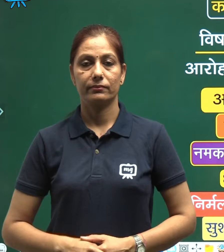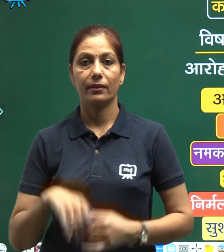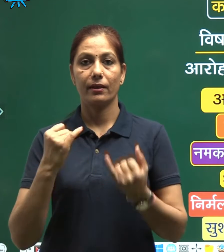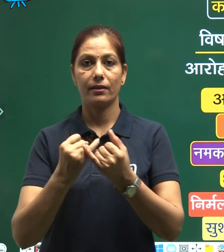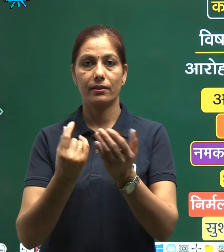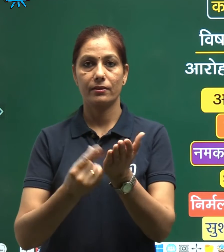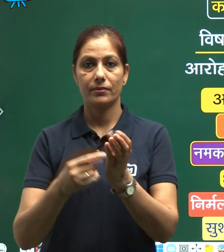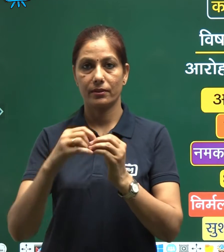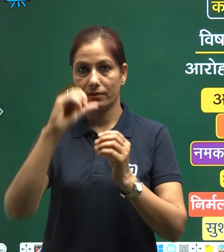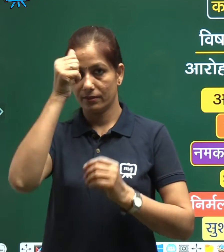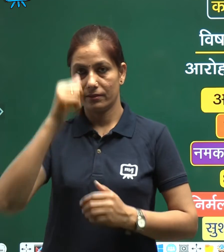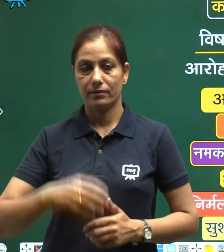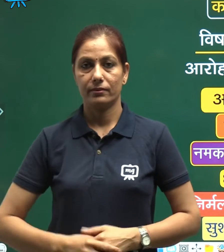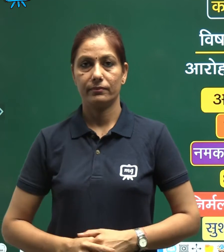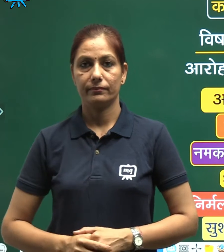हिंदी विषय के